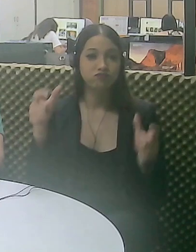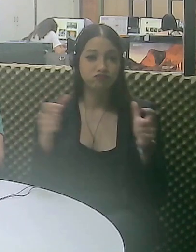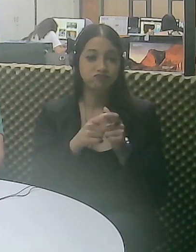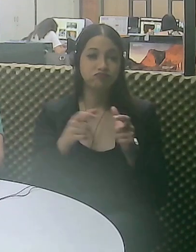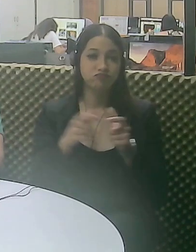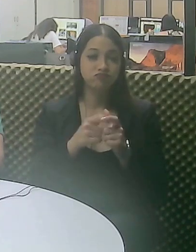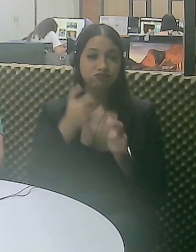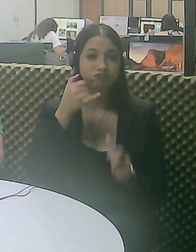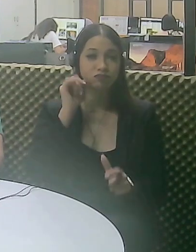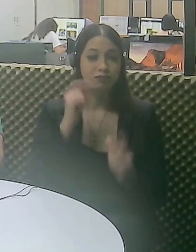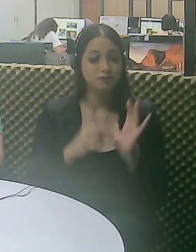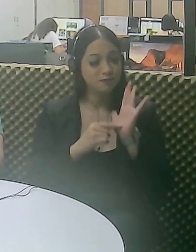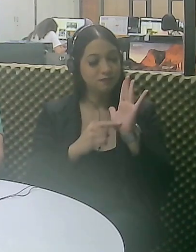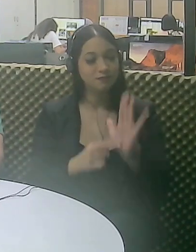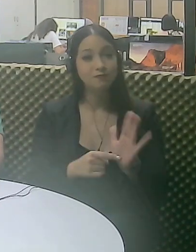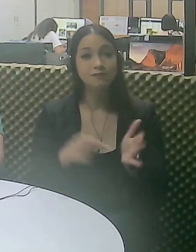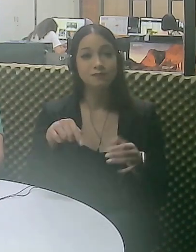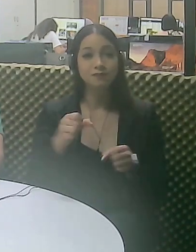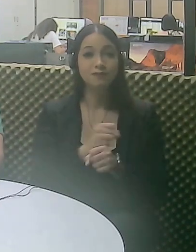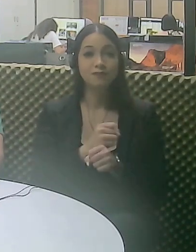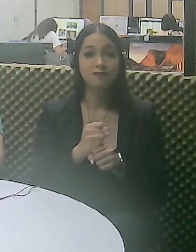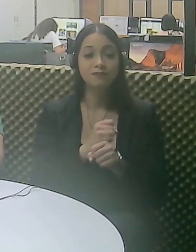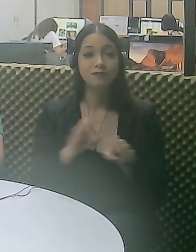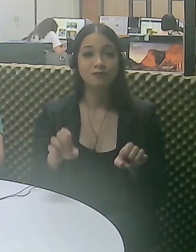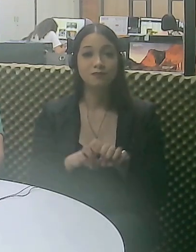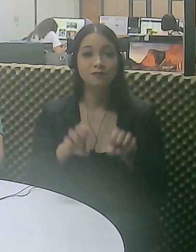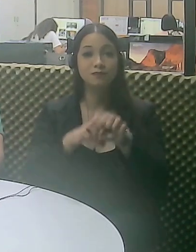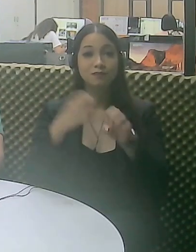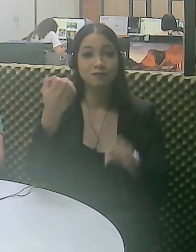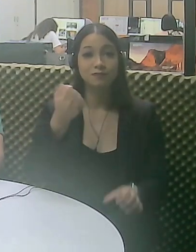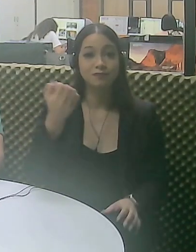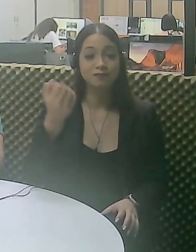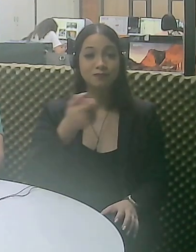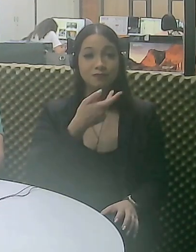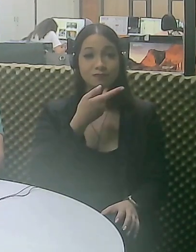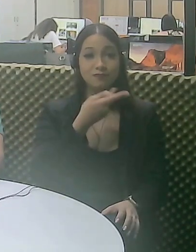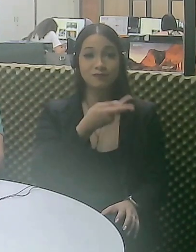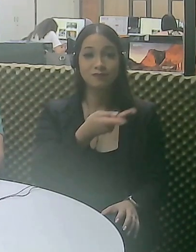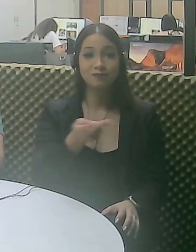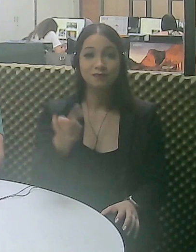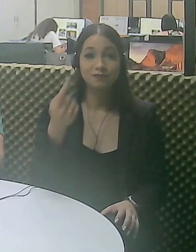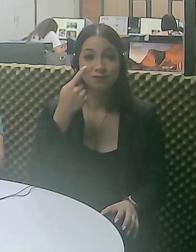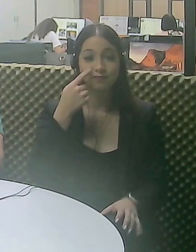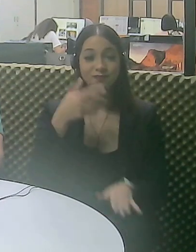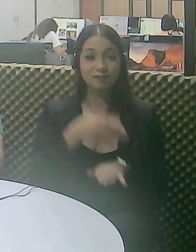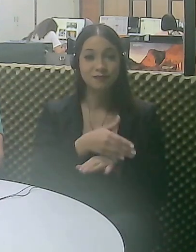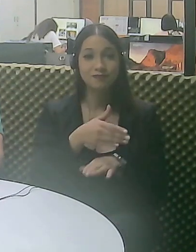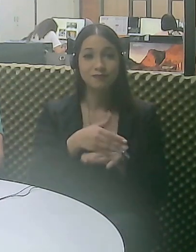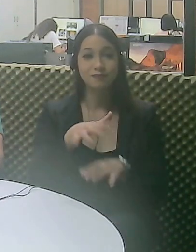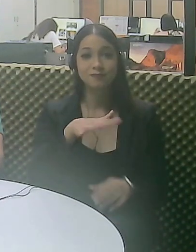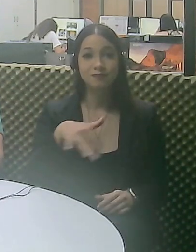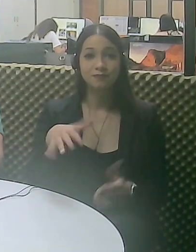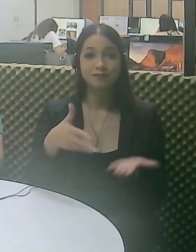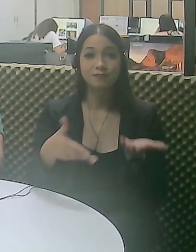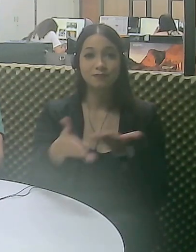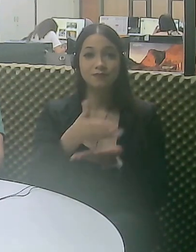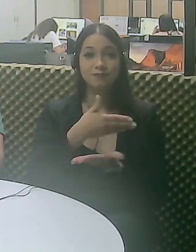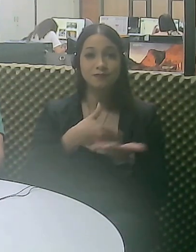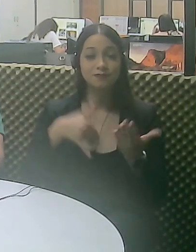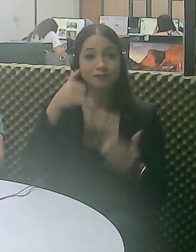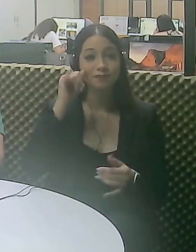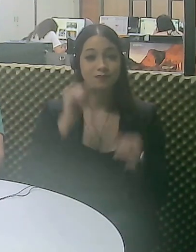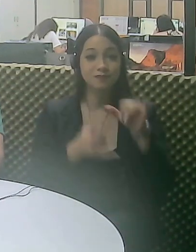Camaro, o destaque deste ano é a estrutura produtiva leiteira. O visitante ainda poderá participar do espaço interativo